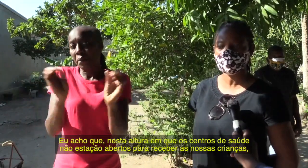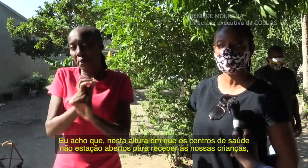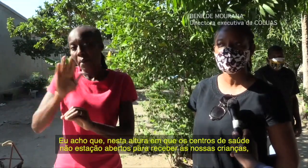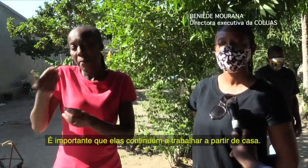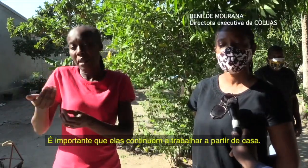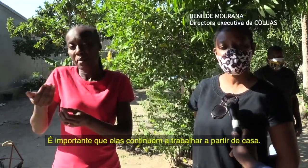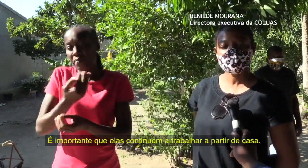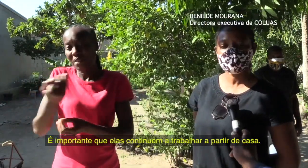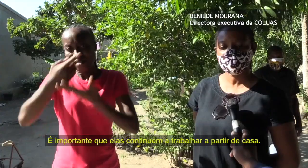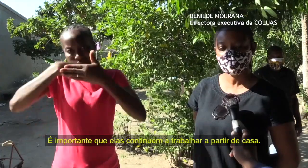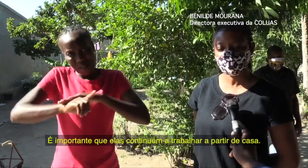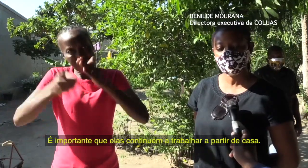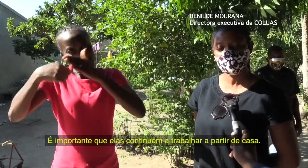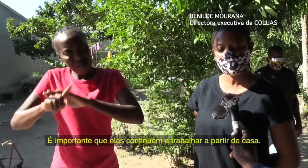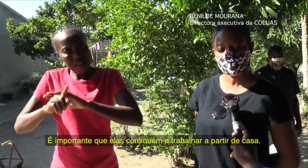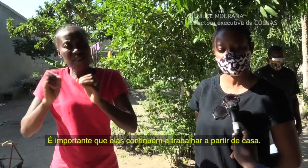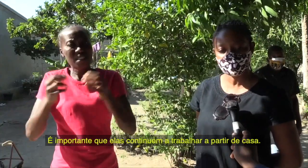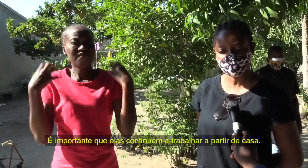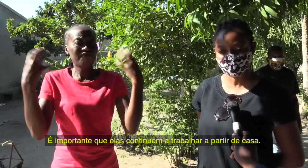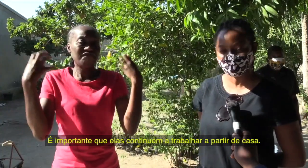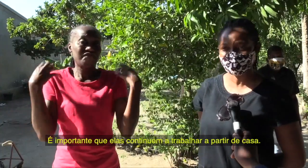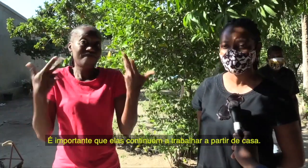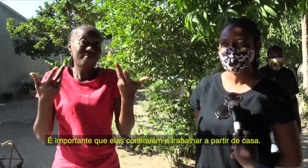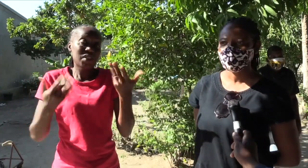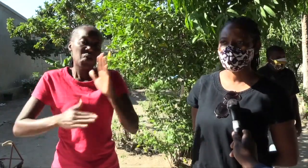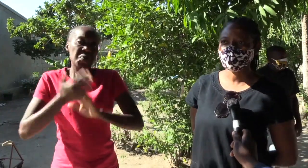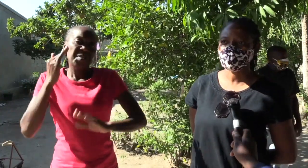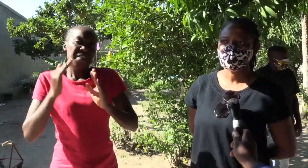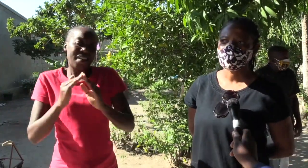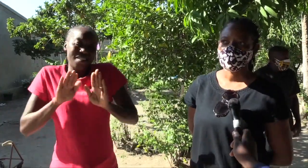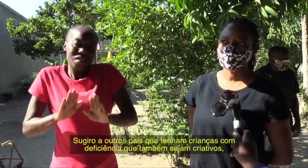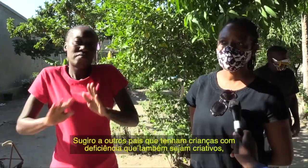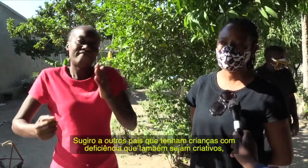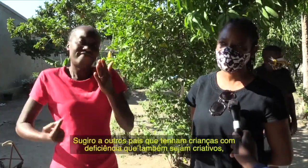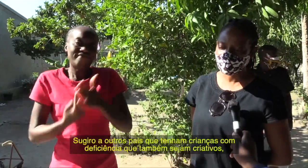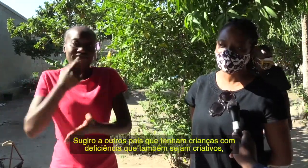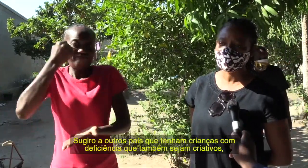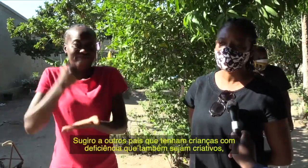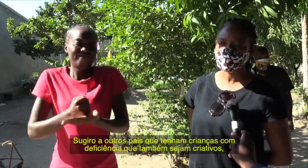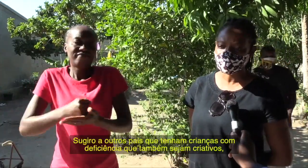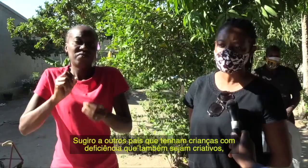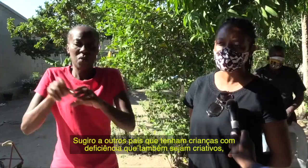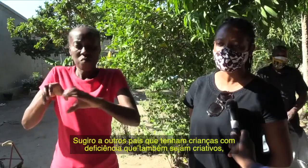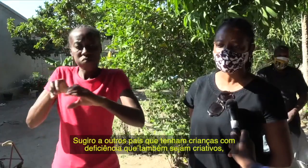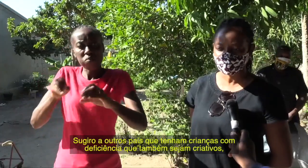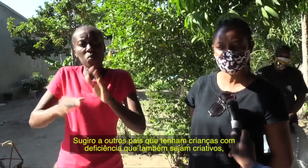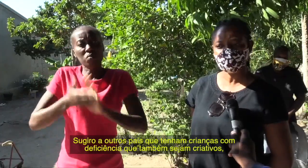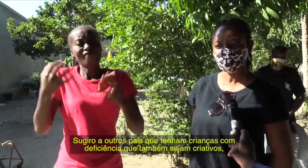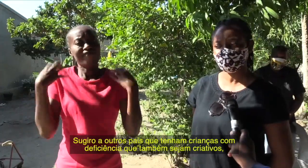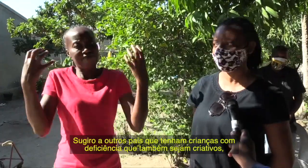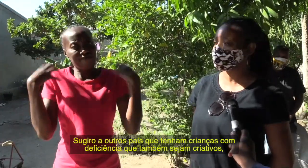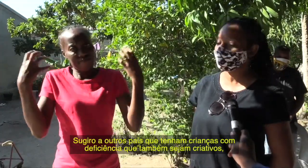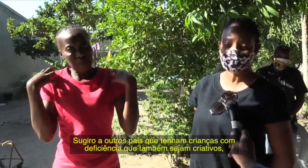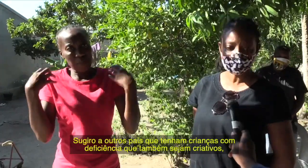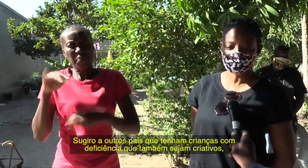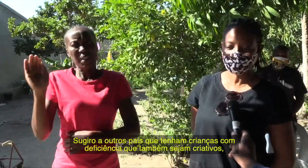nossas crianças é importante que elas continuem a trabalhar a partir de casa então sugiro até aos outros pais que tenham crianças